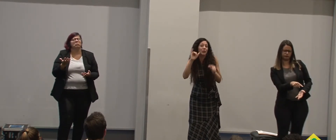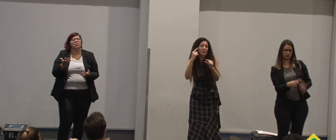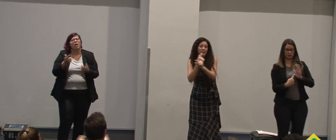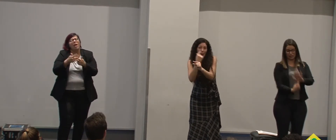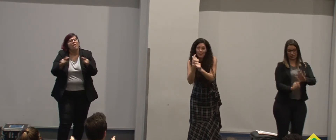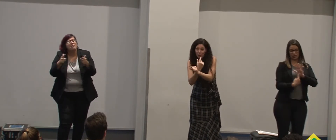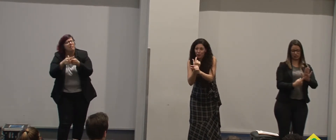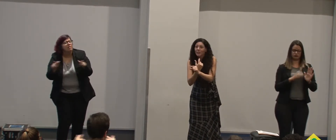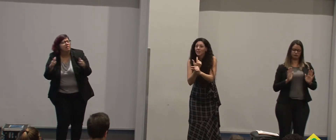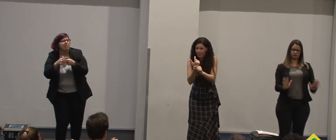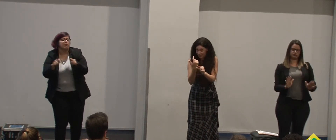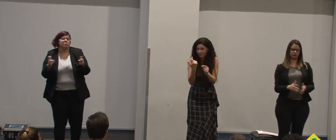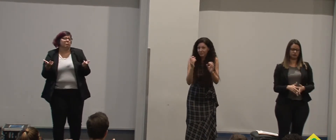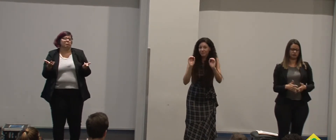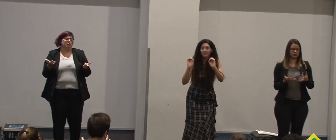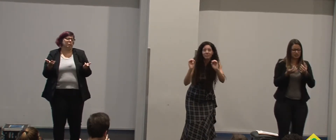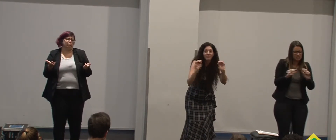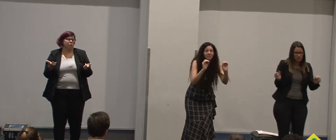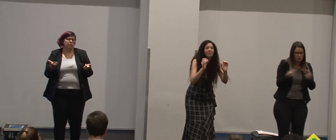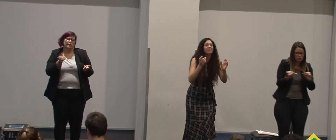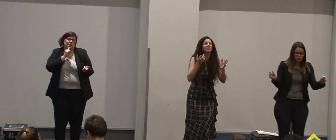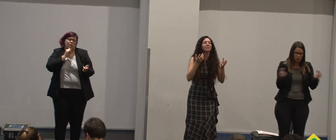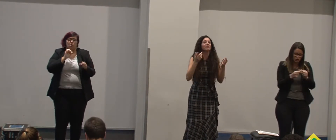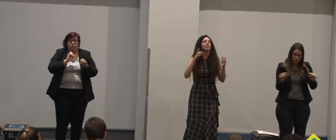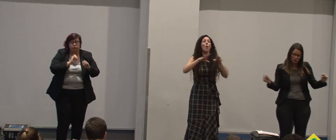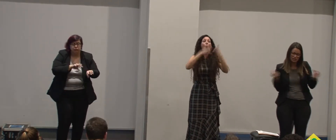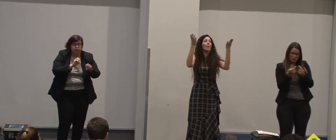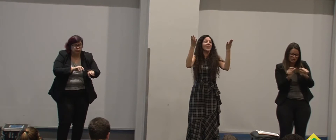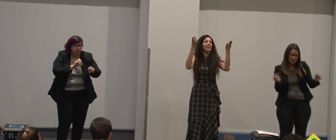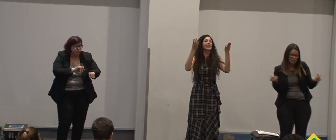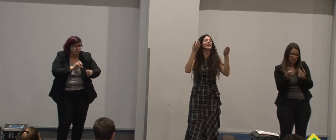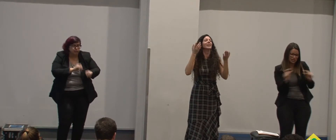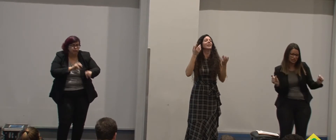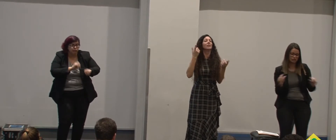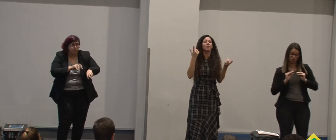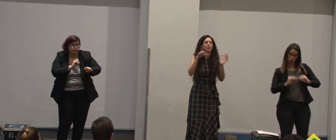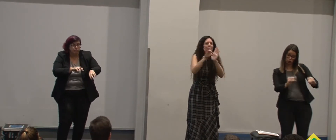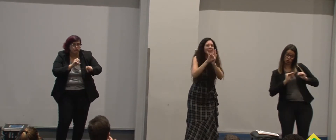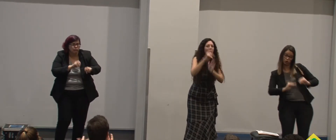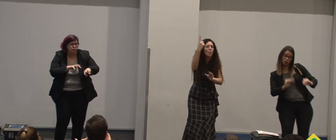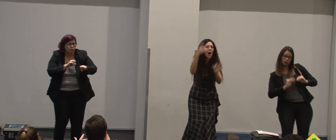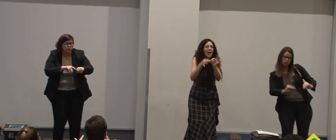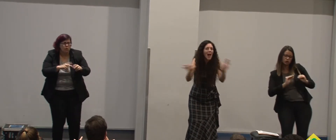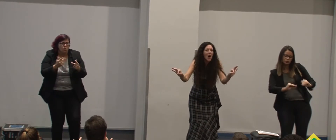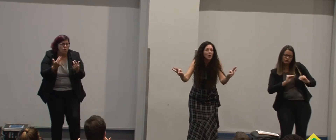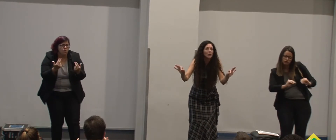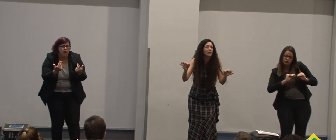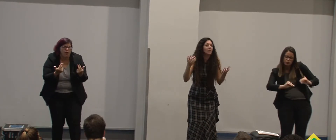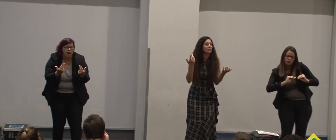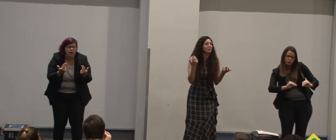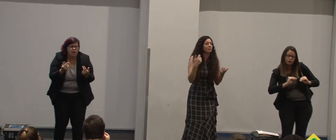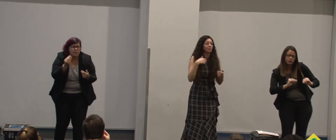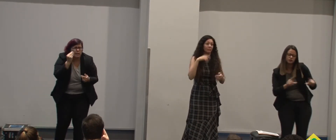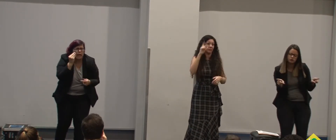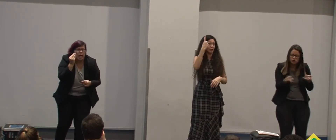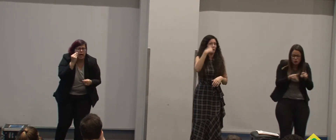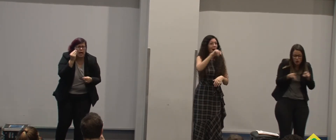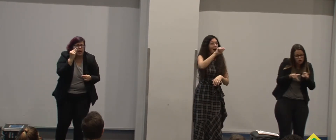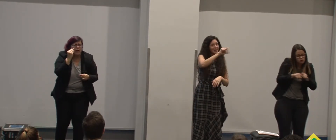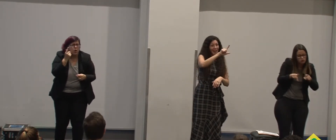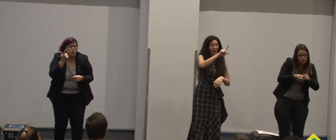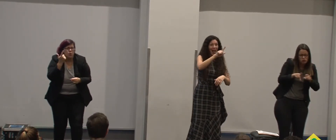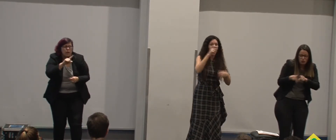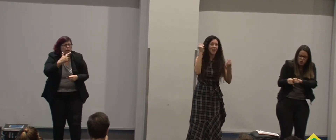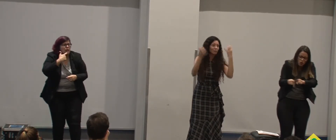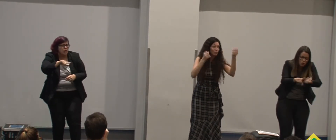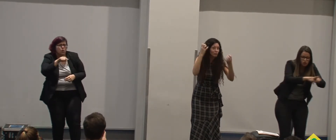trabalhando gramática com eles, e aí uma vez ensinados, eles podem escolher uma